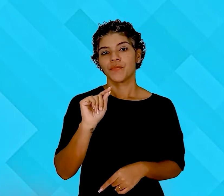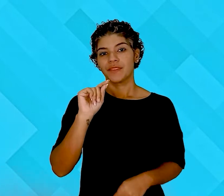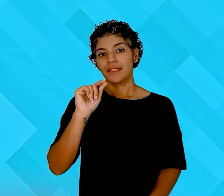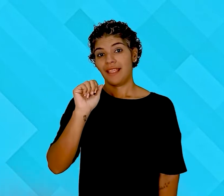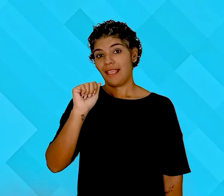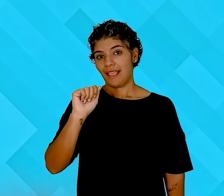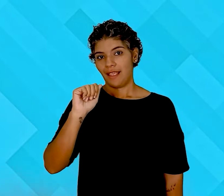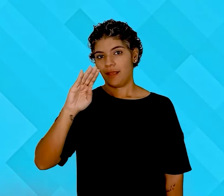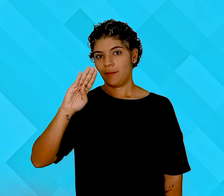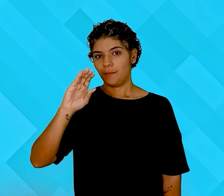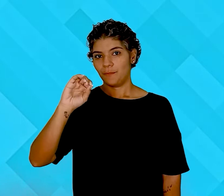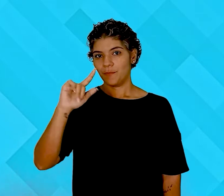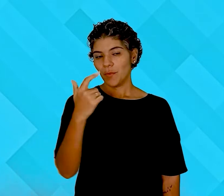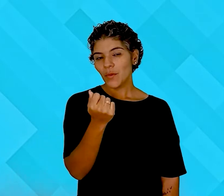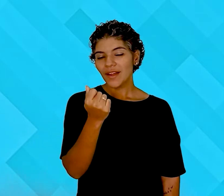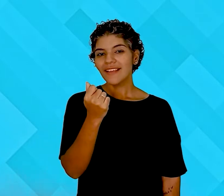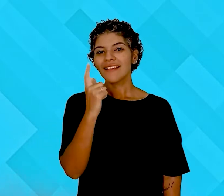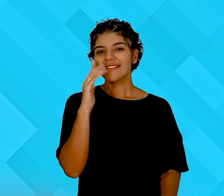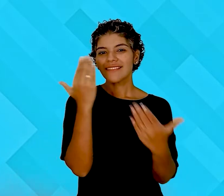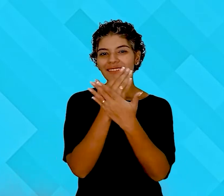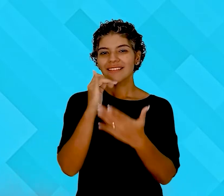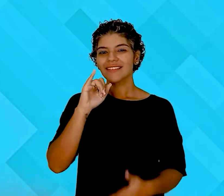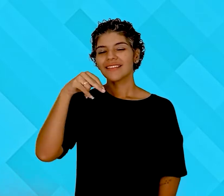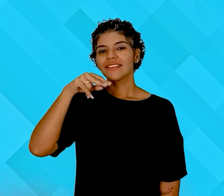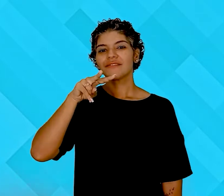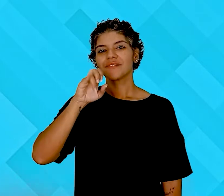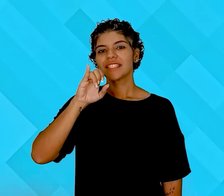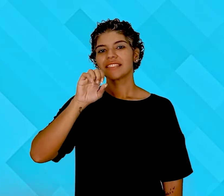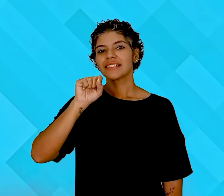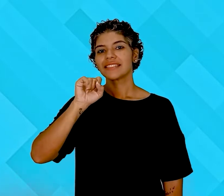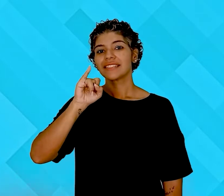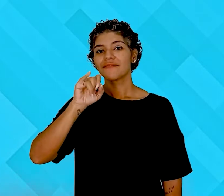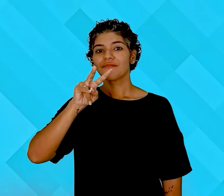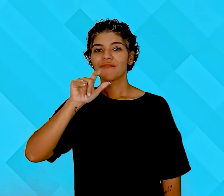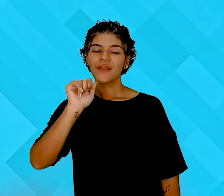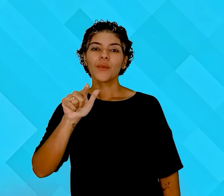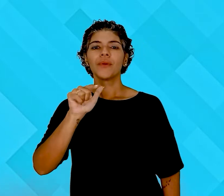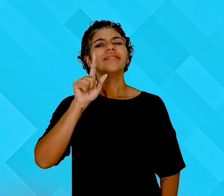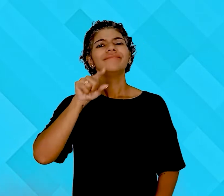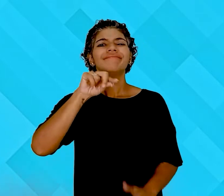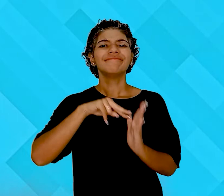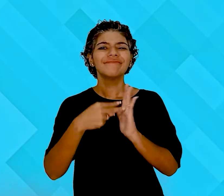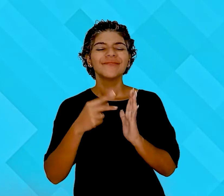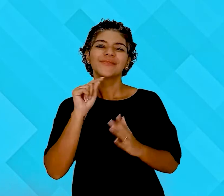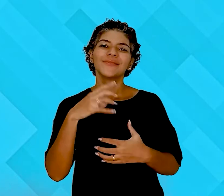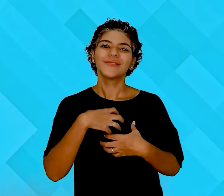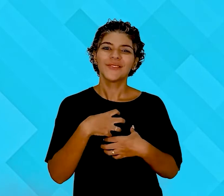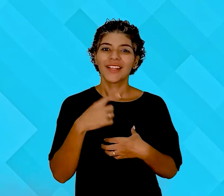assim, cara, as coisas não são feitas para a gente hackear, não. É um trabalho bem brabo, se a gente quiser, pelo